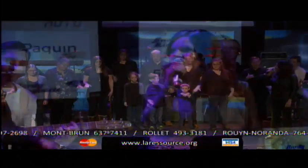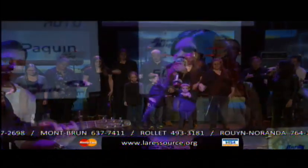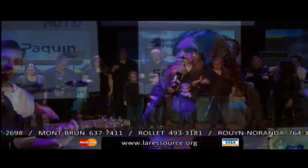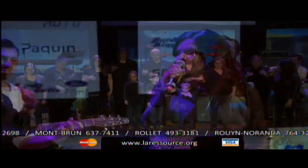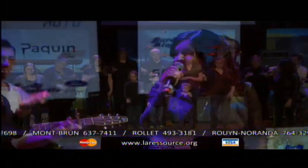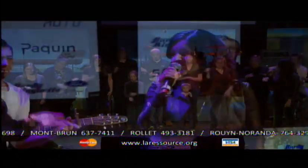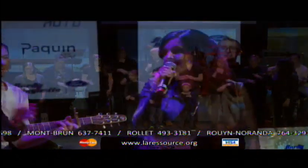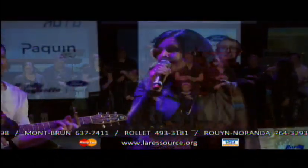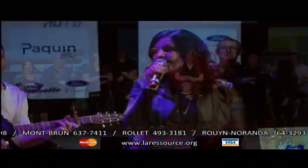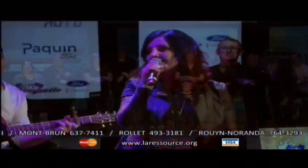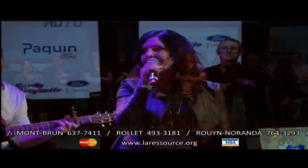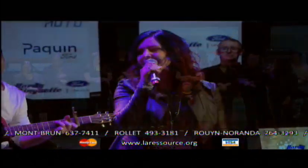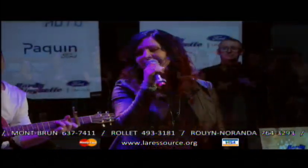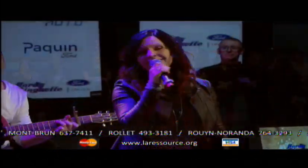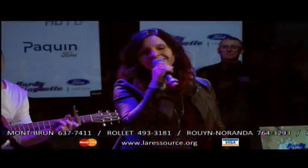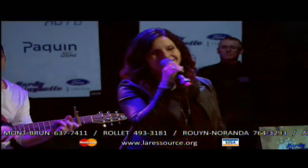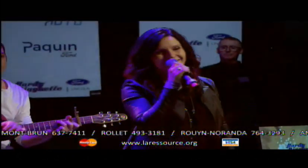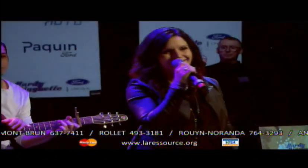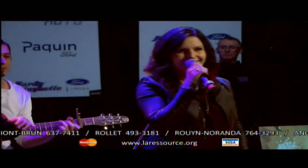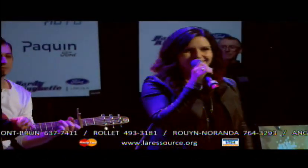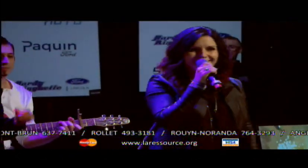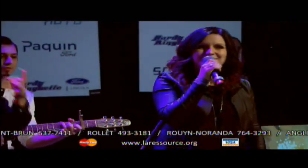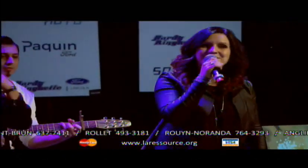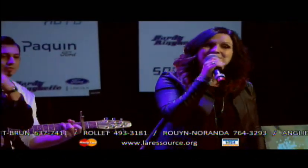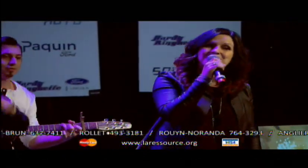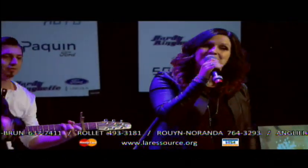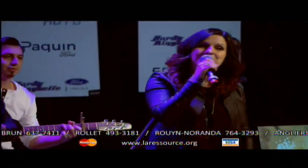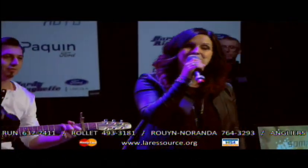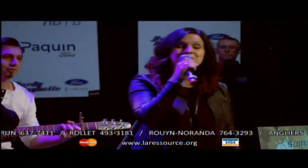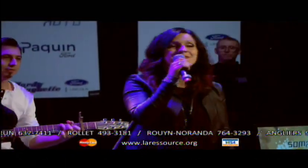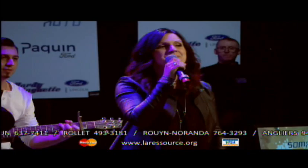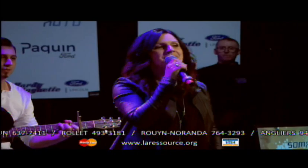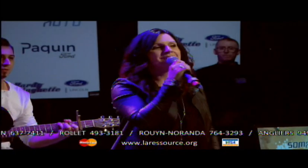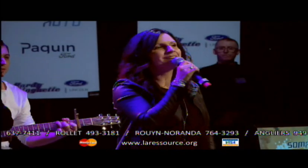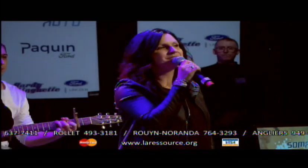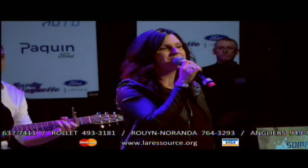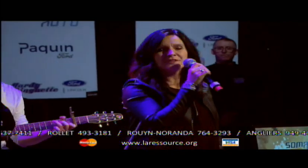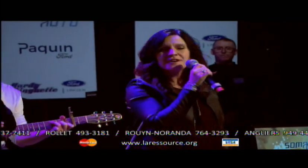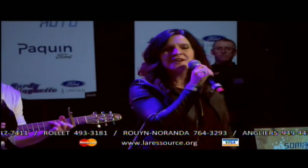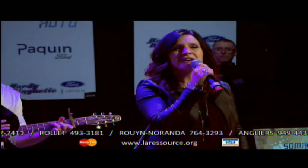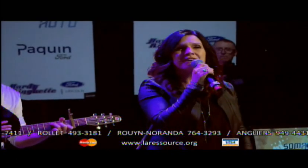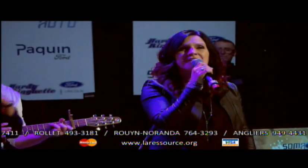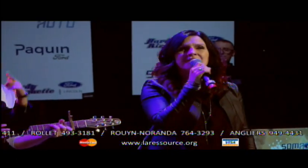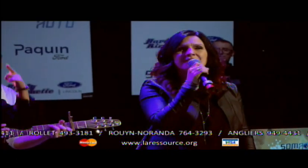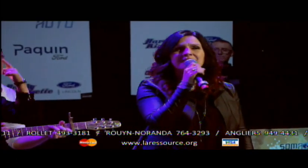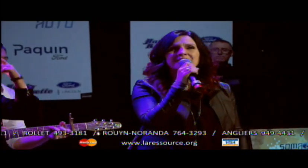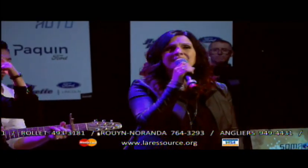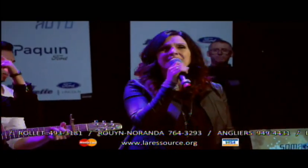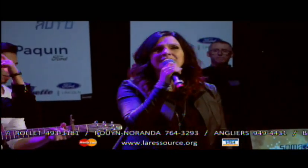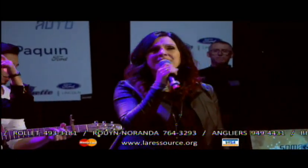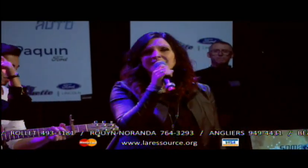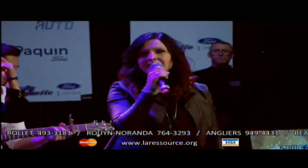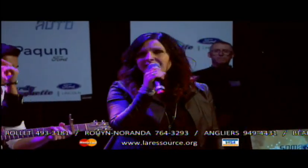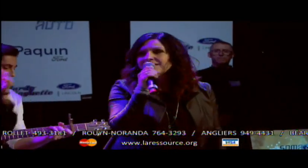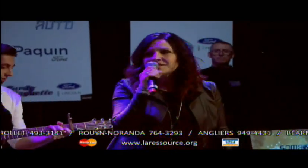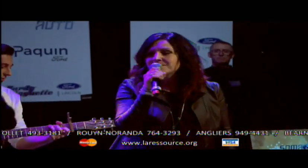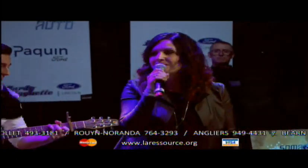d'enfants ce soir. Je ne m'enfuis pas, je vole.